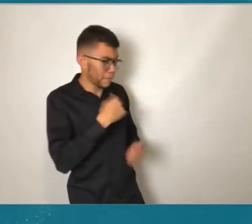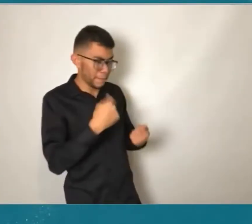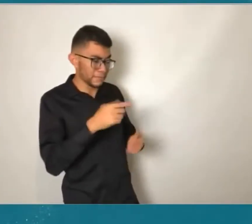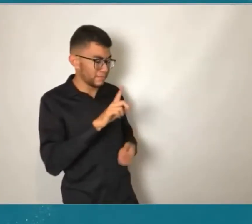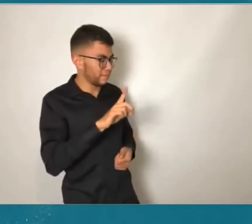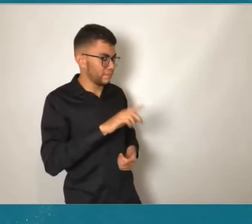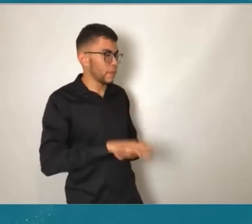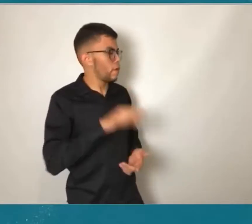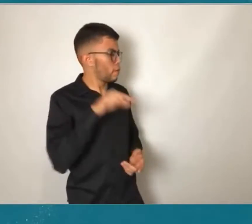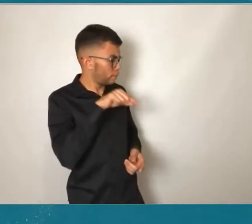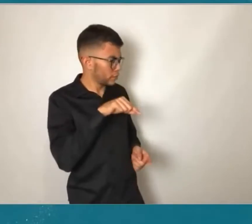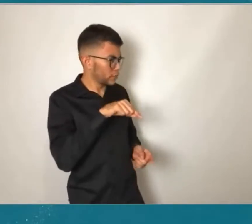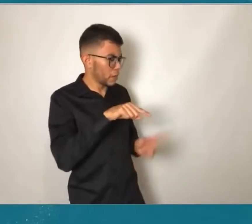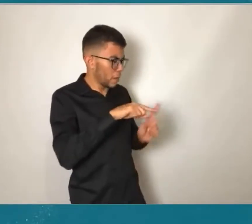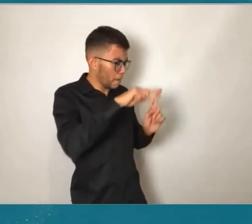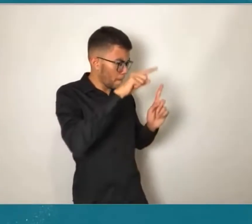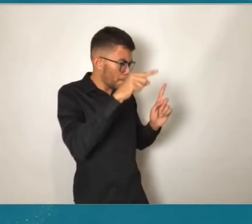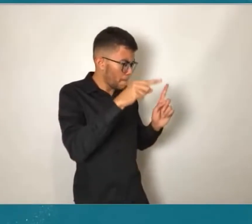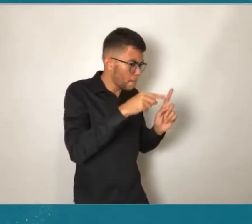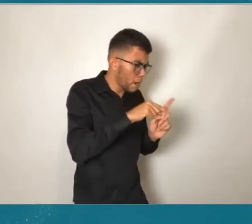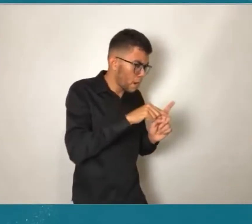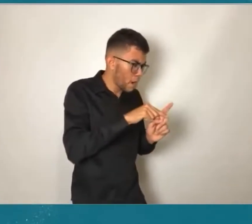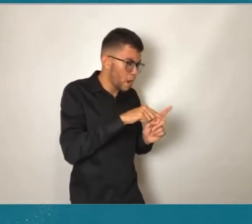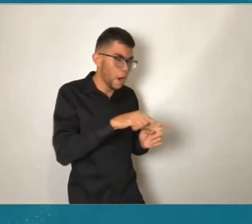minha reputação. É ou não é?